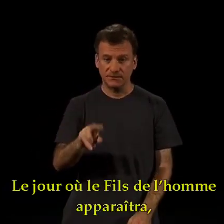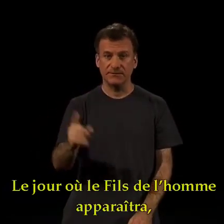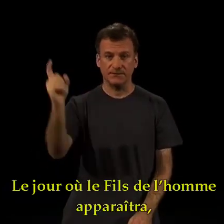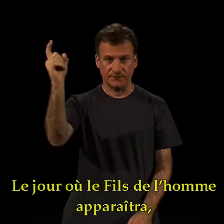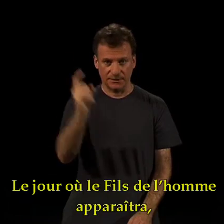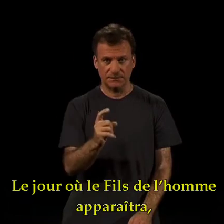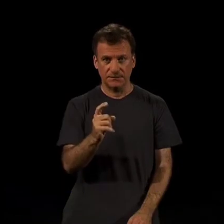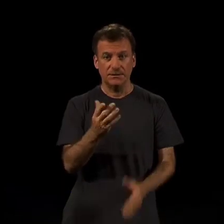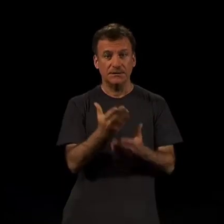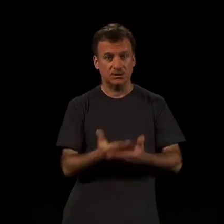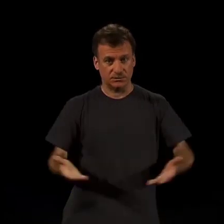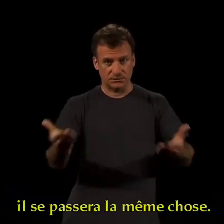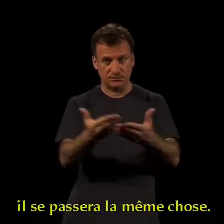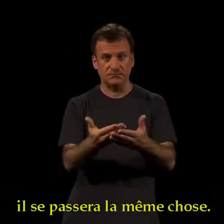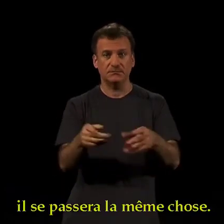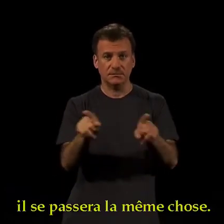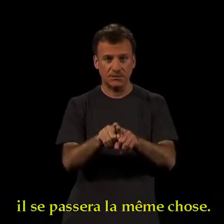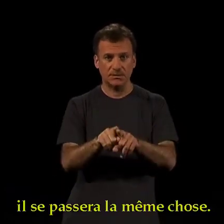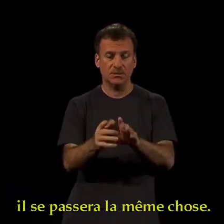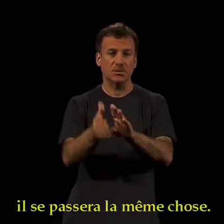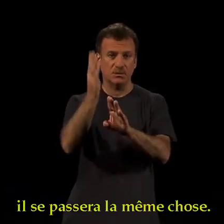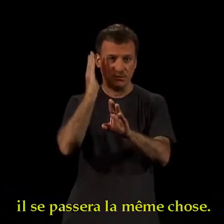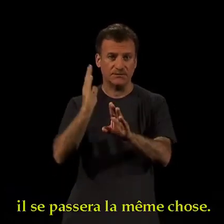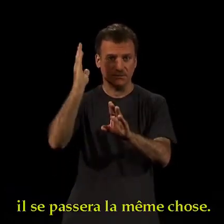de l'homme apparaîtra, il se passera la même chose.